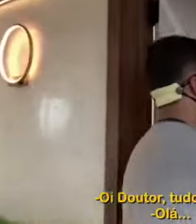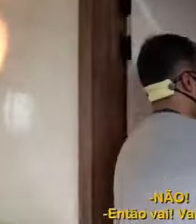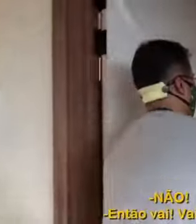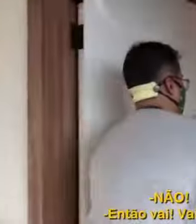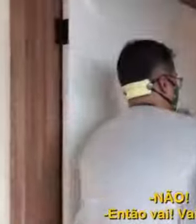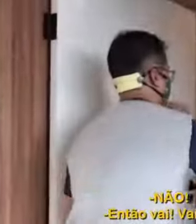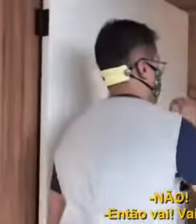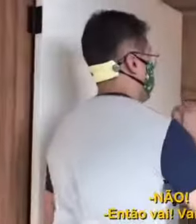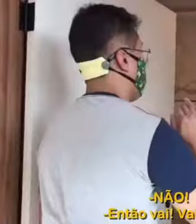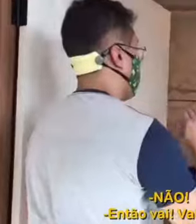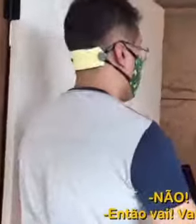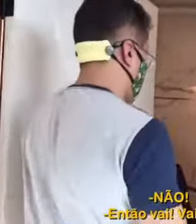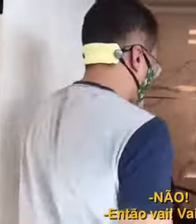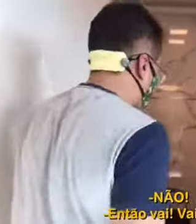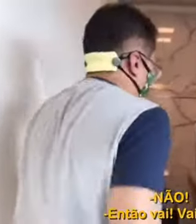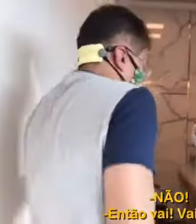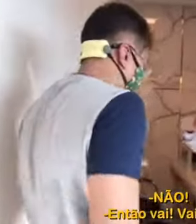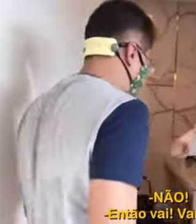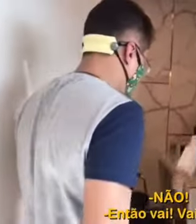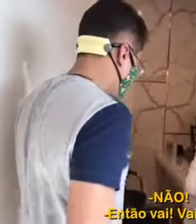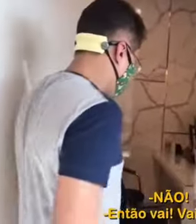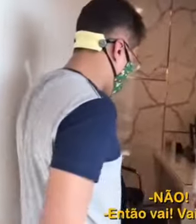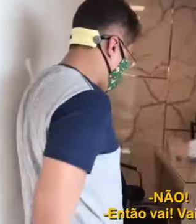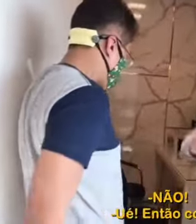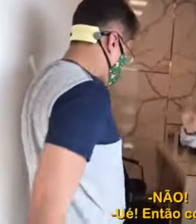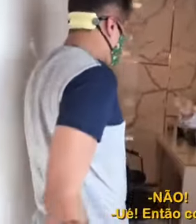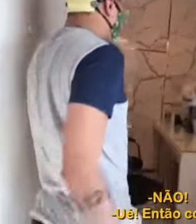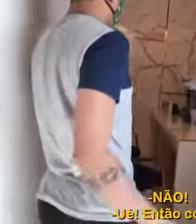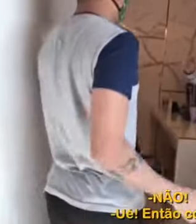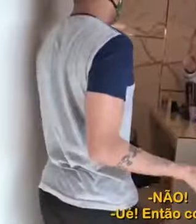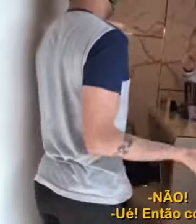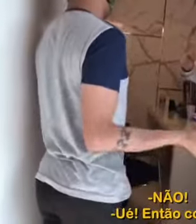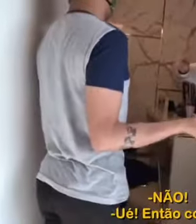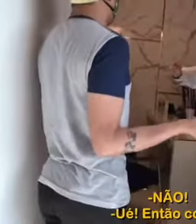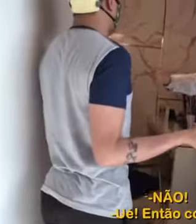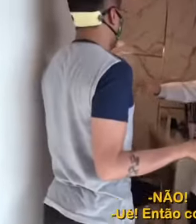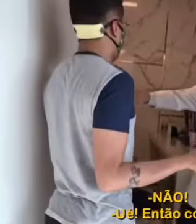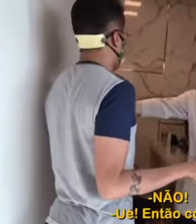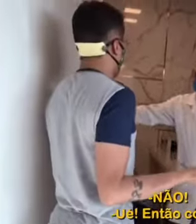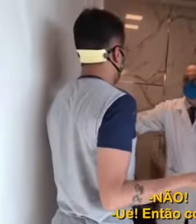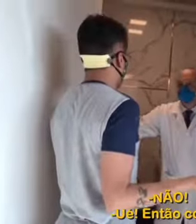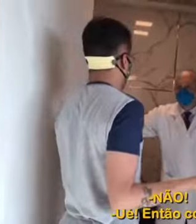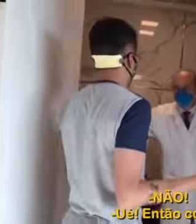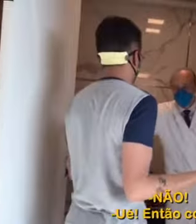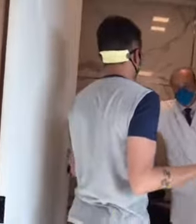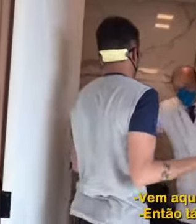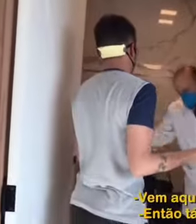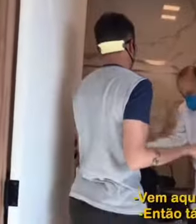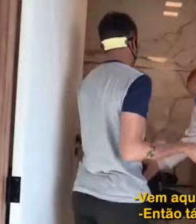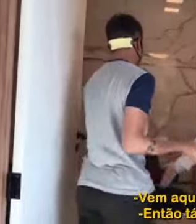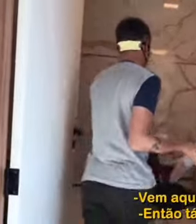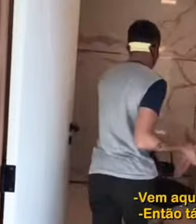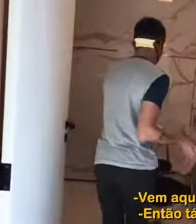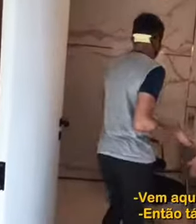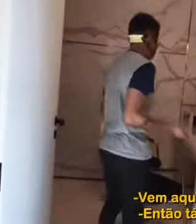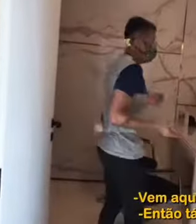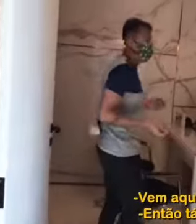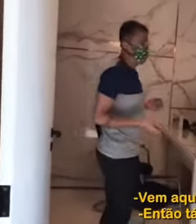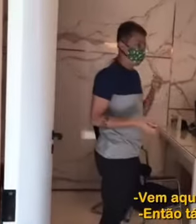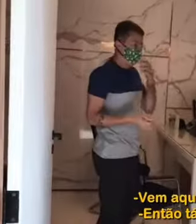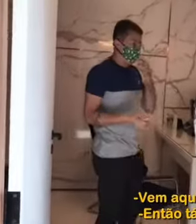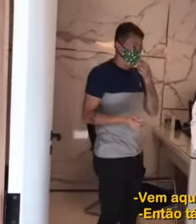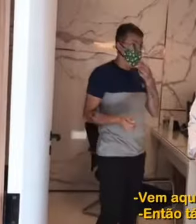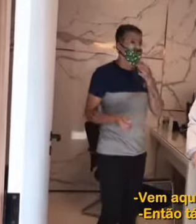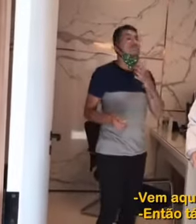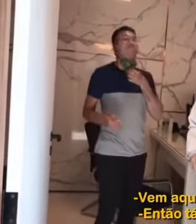certo, tá bom? Não! Não, então, ai, tava doendo no pé. Não! Ué, então como? Vem aqui. Então